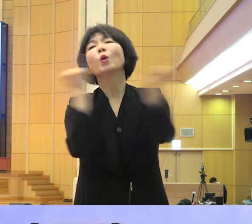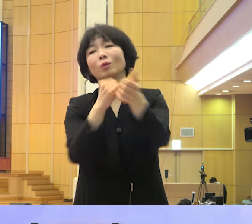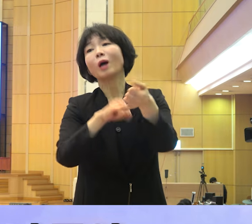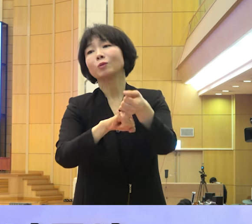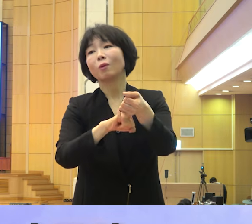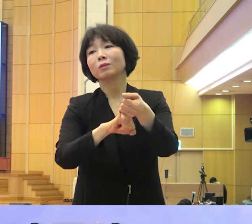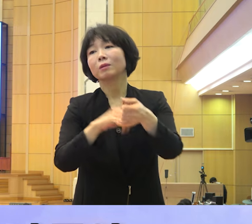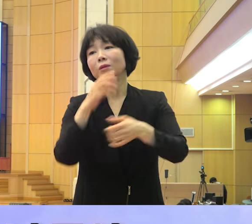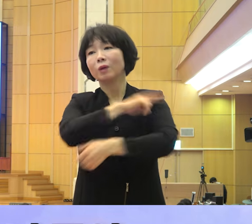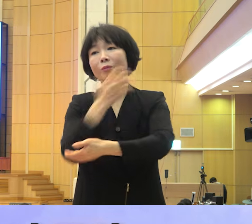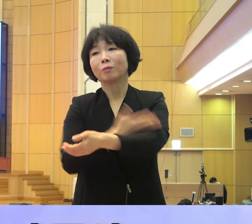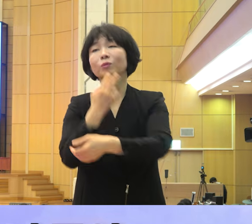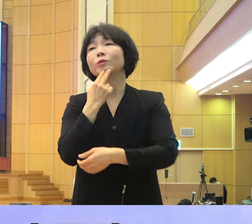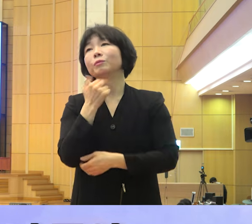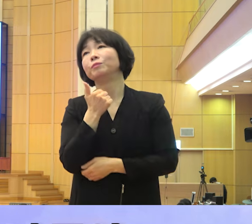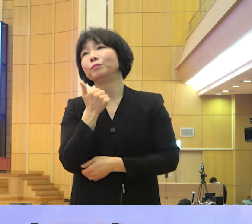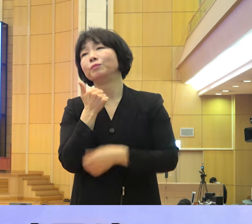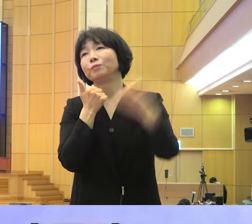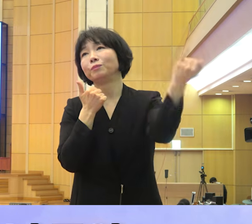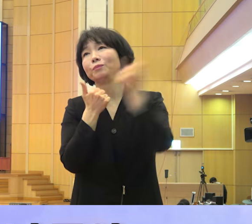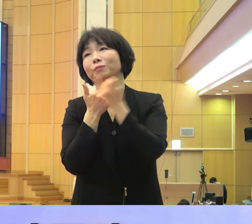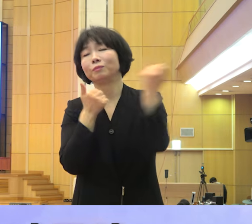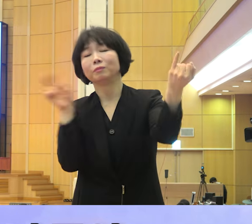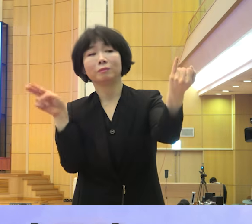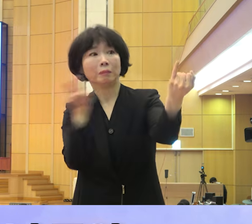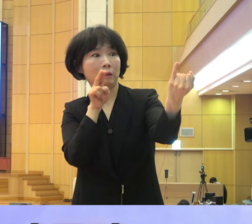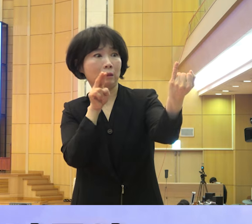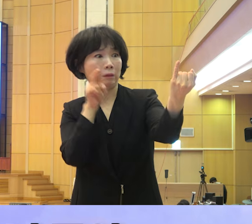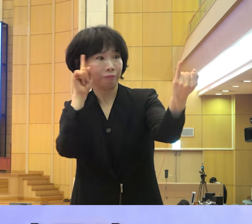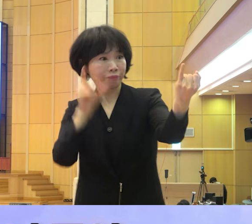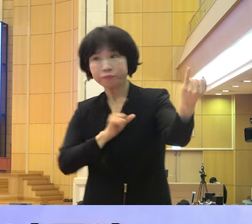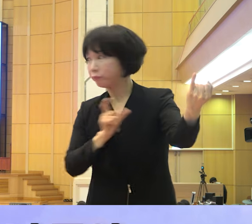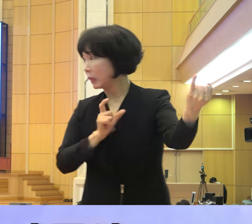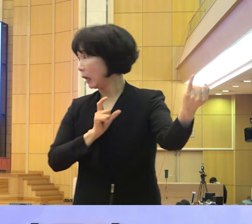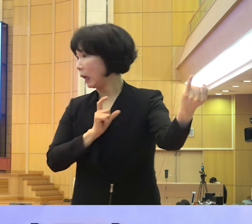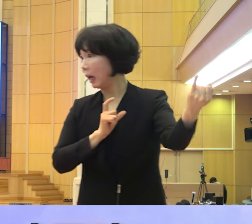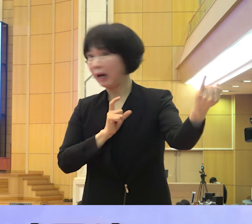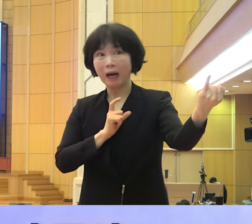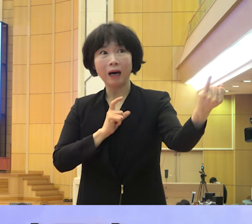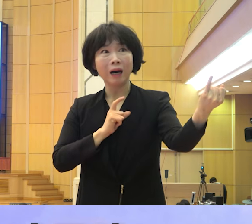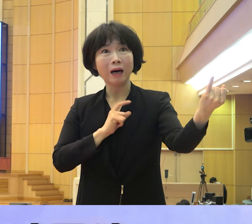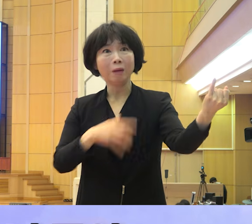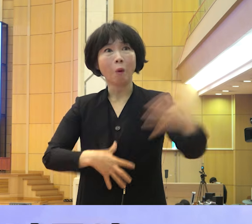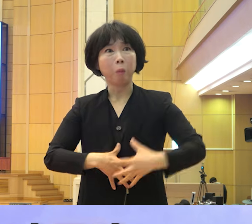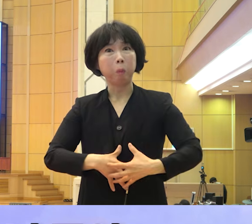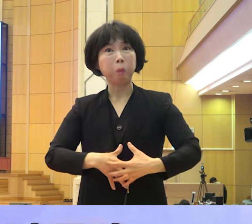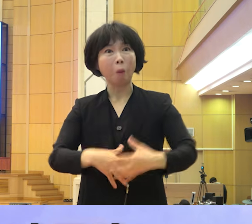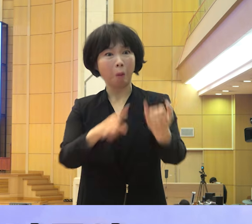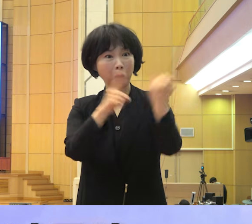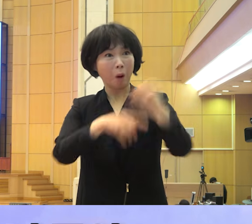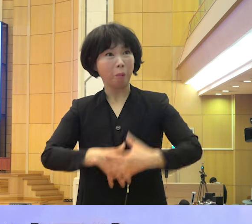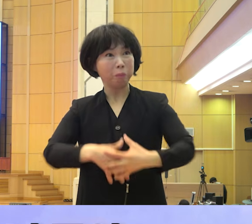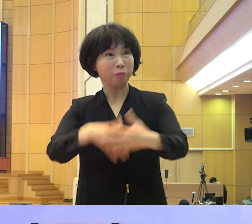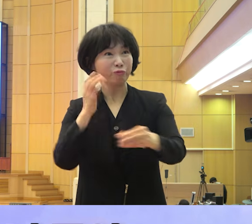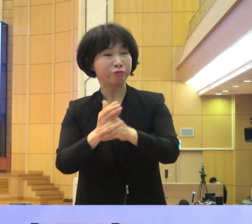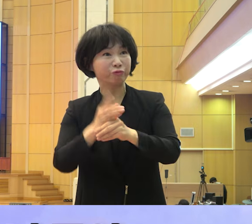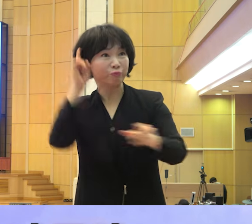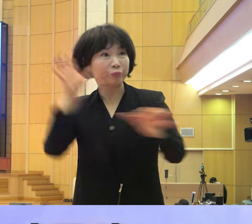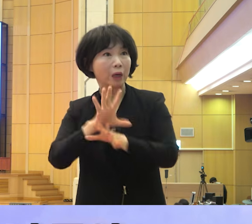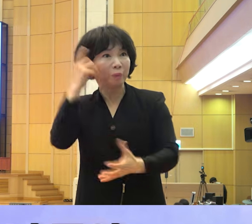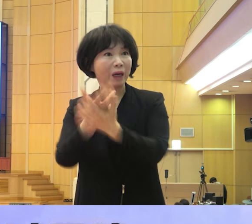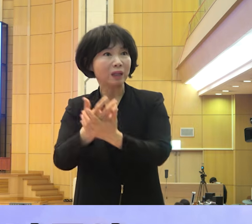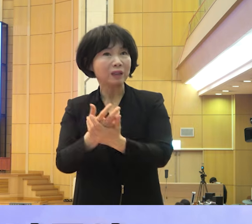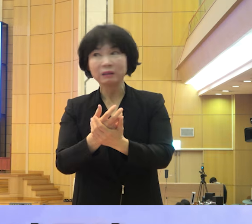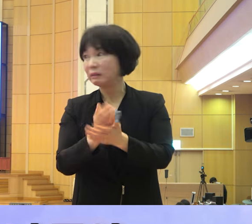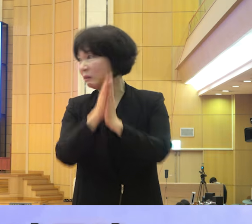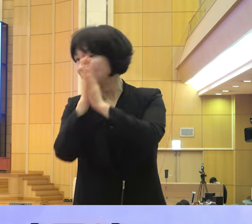배가 불러온 거예요. 그래서 요셉이가 오해를 했지요. 어떤 남자를 만나서 저렇게 됐나.